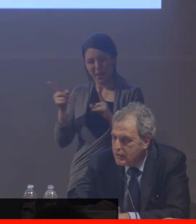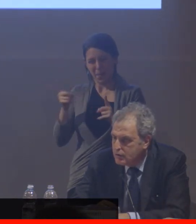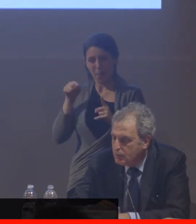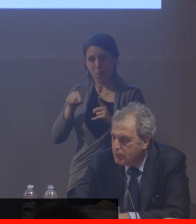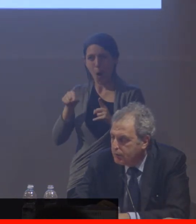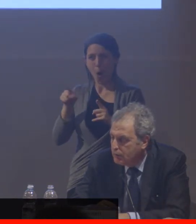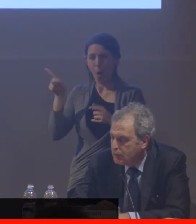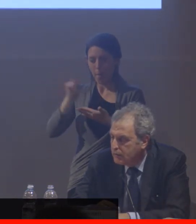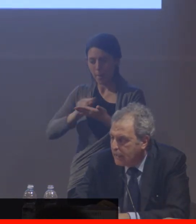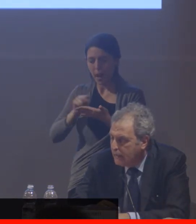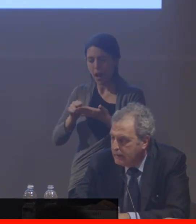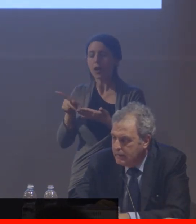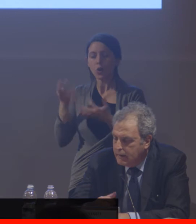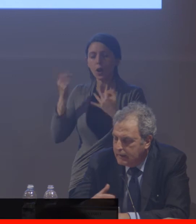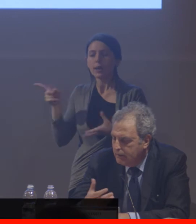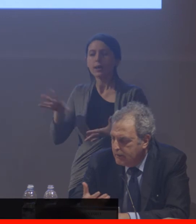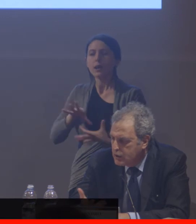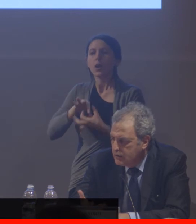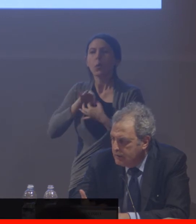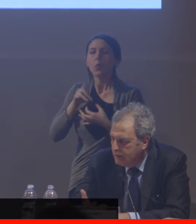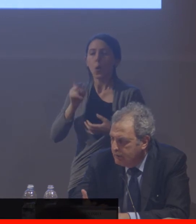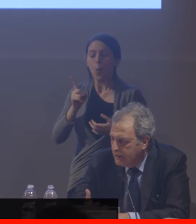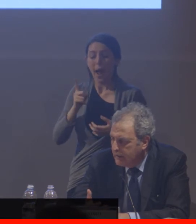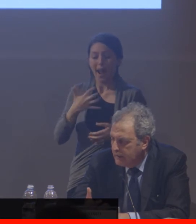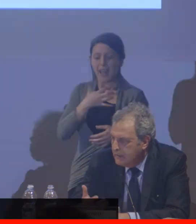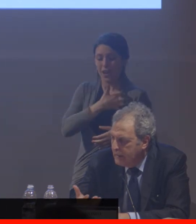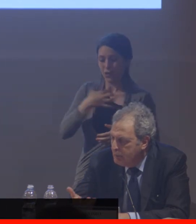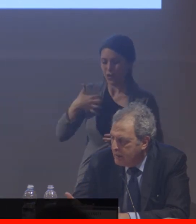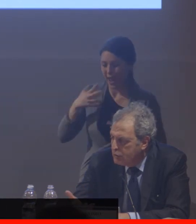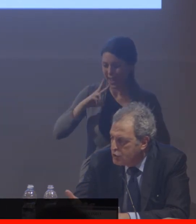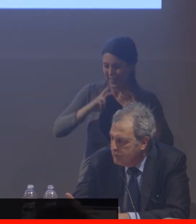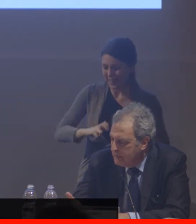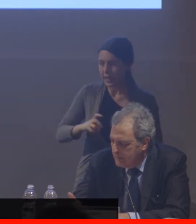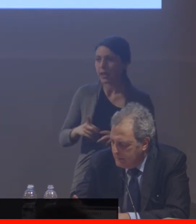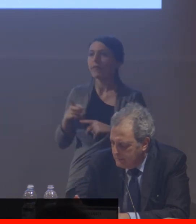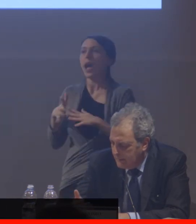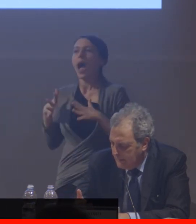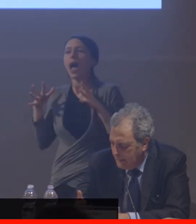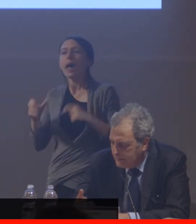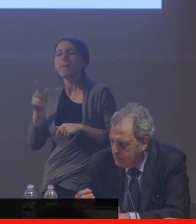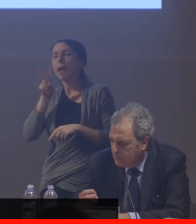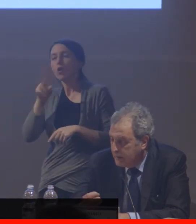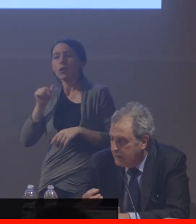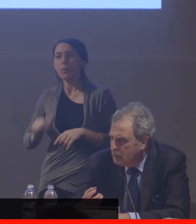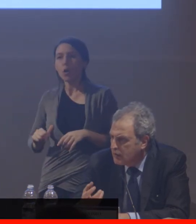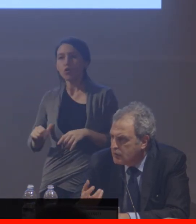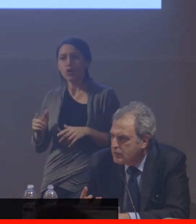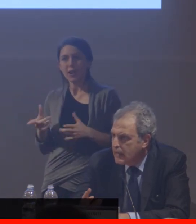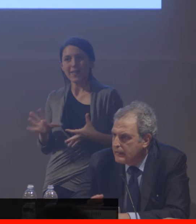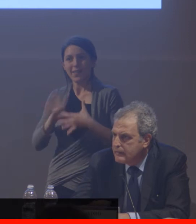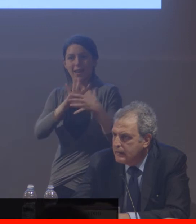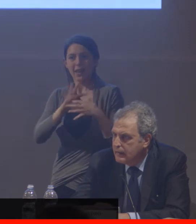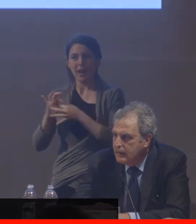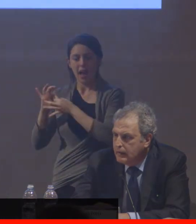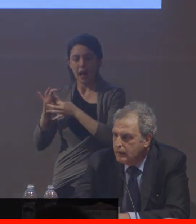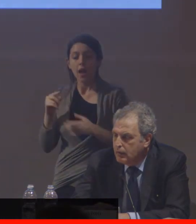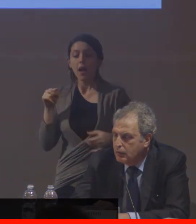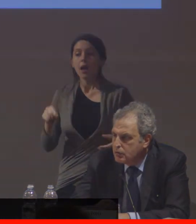questo nesso profondo tra attività scientifica e impegno civile dall'altra, perché in buona